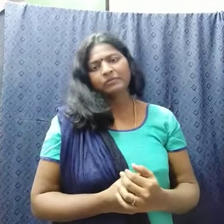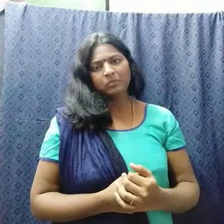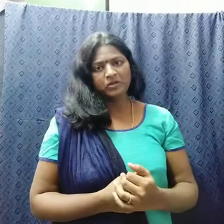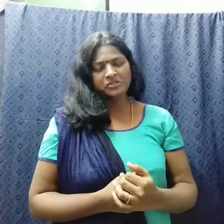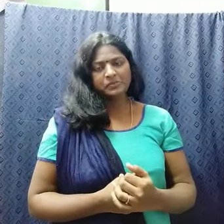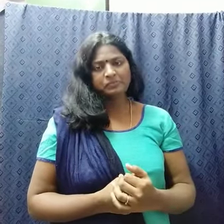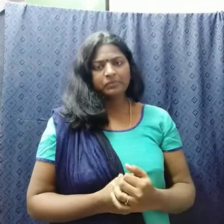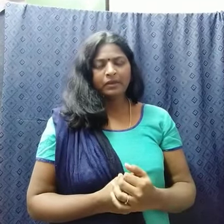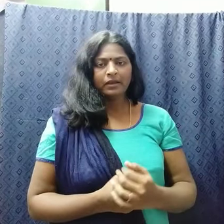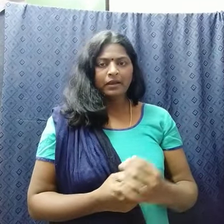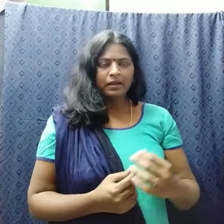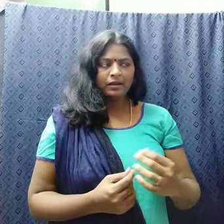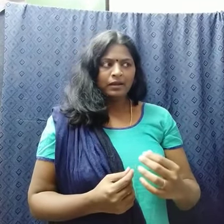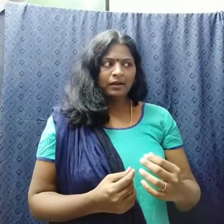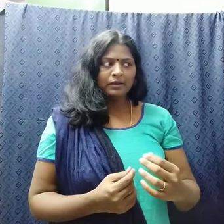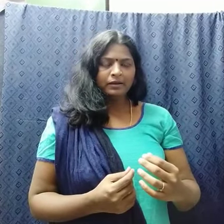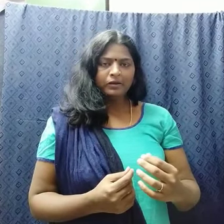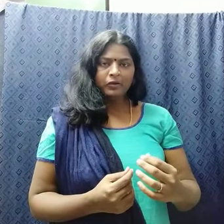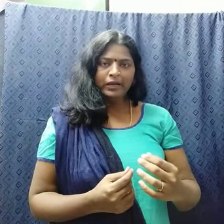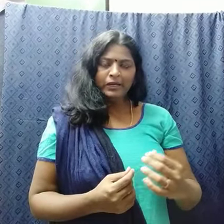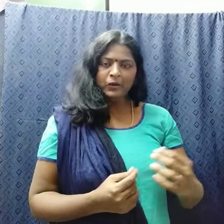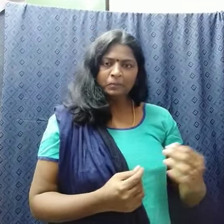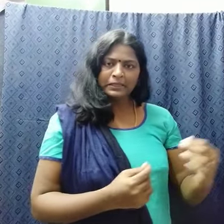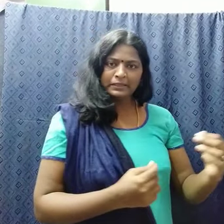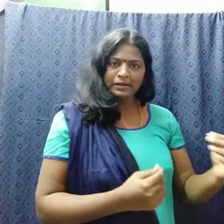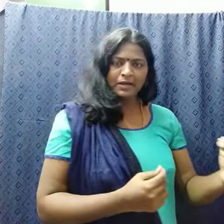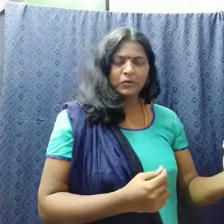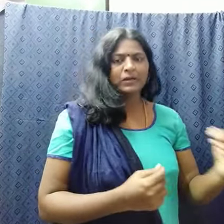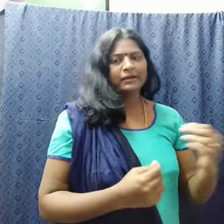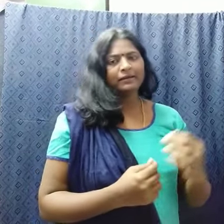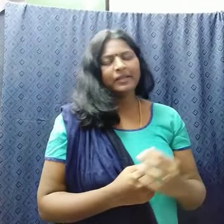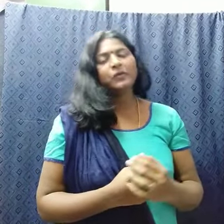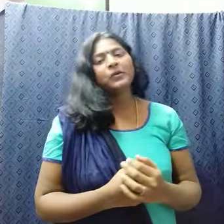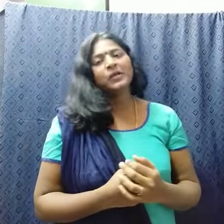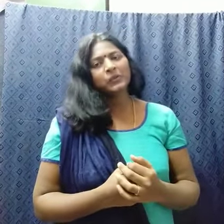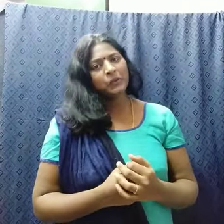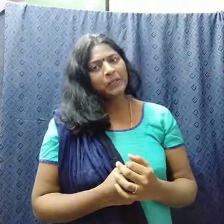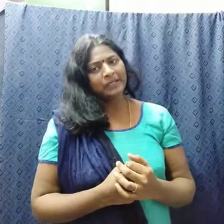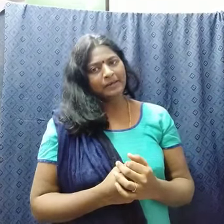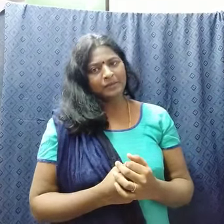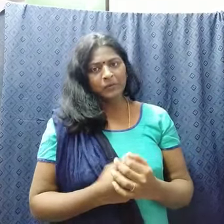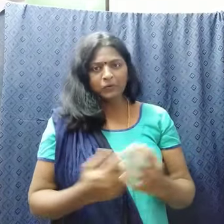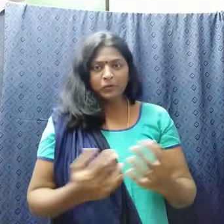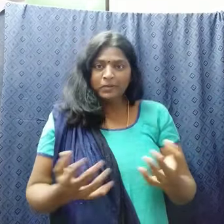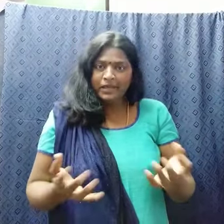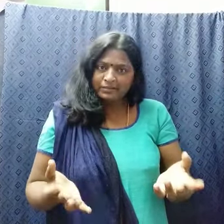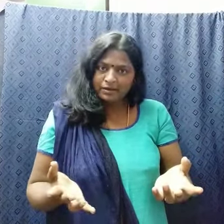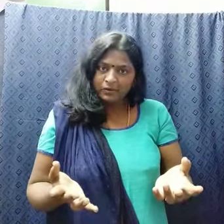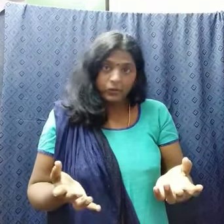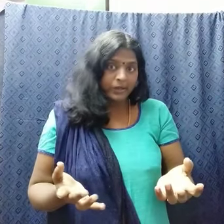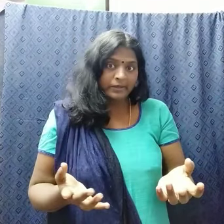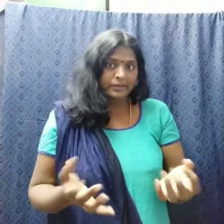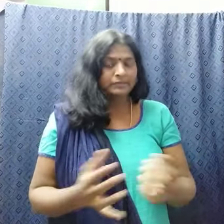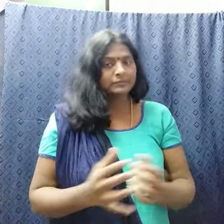மார்ச். ஆனா இன்னி ஒரு 10 நாளுக்குள்ள என்னுடைய தோழிக்கு நடந்த ஒரு கொடுமையை தான் உங்ககிட்ட நான்